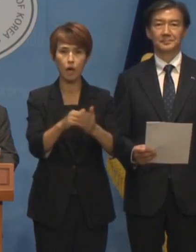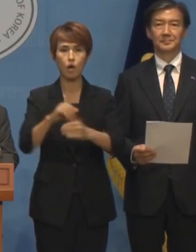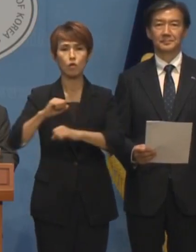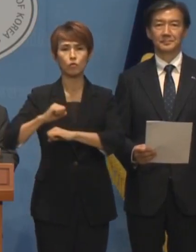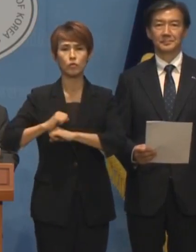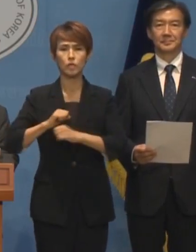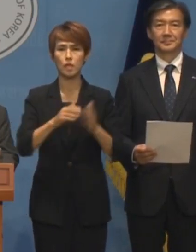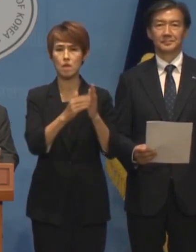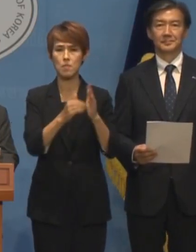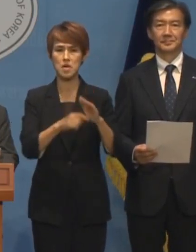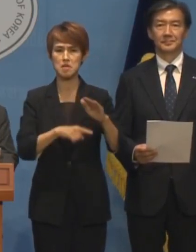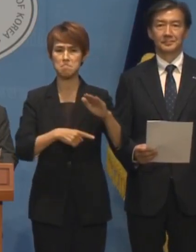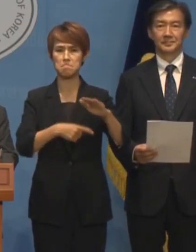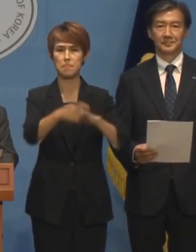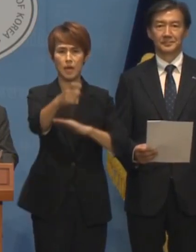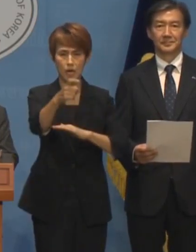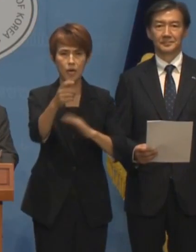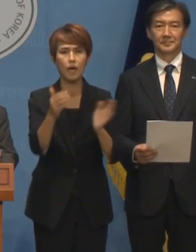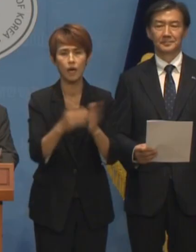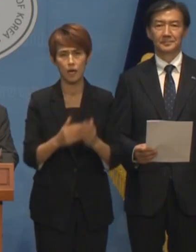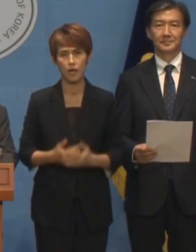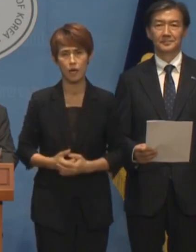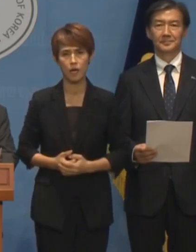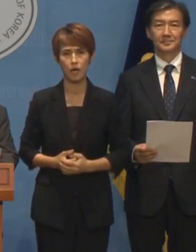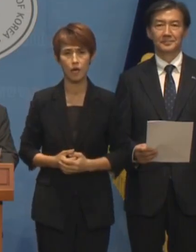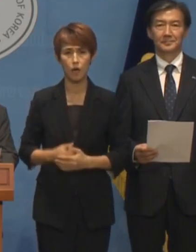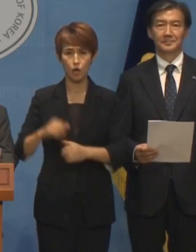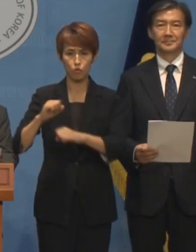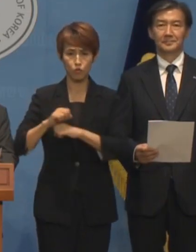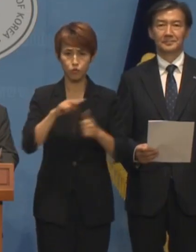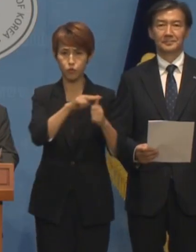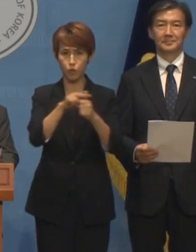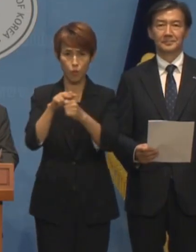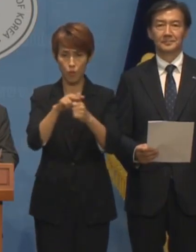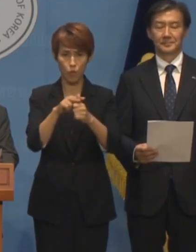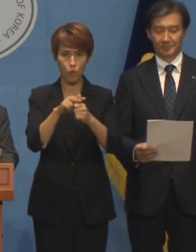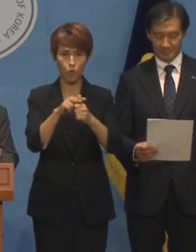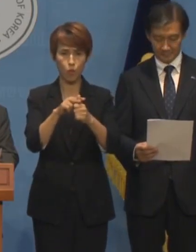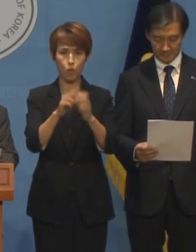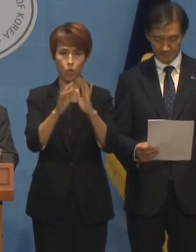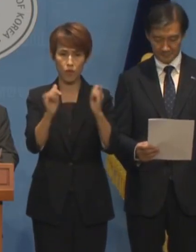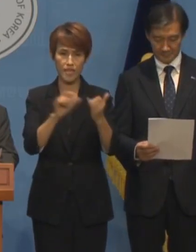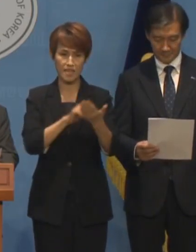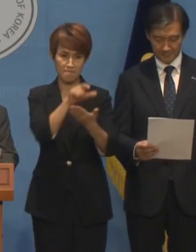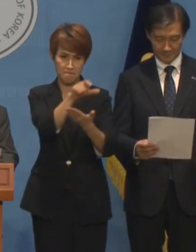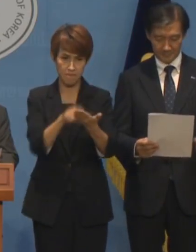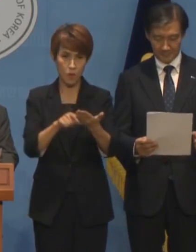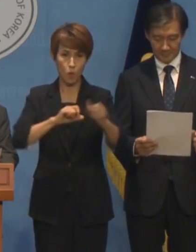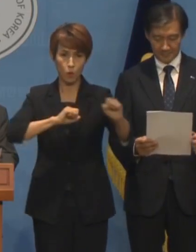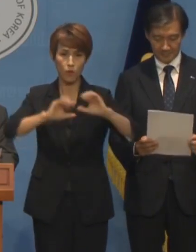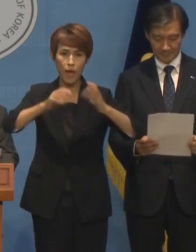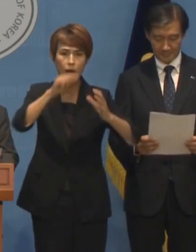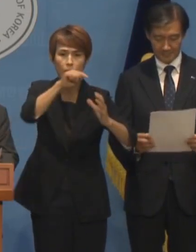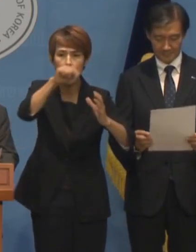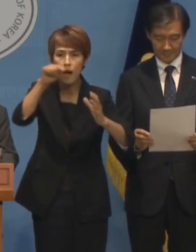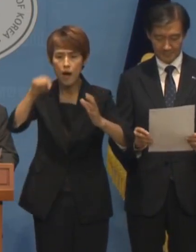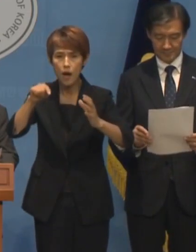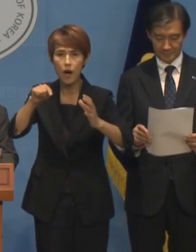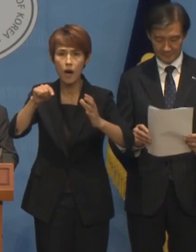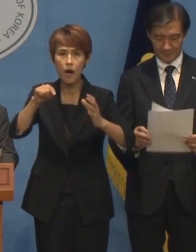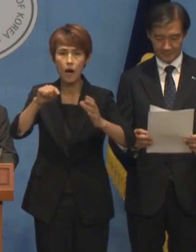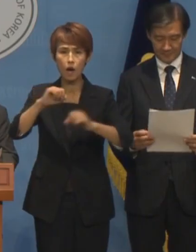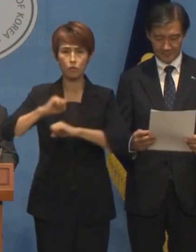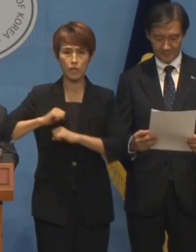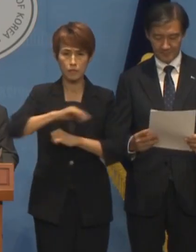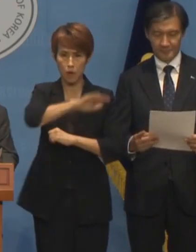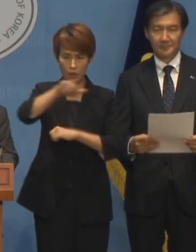안보 참사가 벌어졌습니다. 국군정보사 불행요원의 이름과 활동 국가를 비롯한 전체 부대